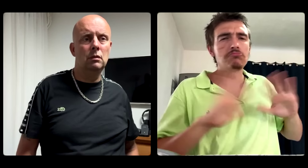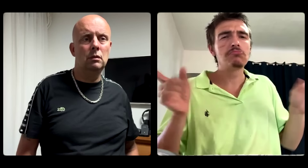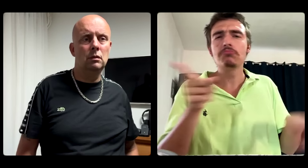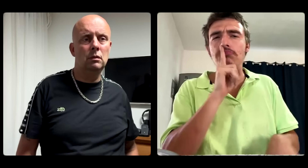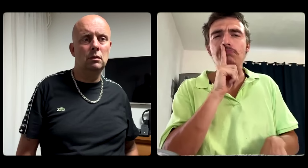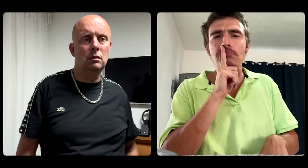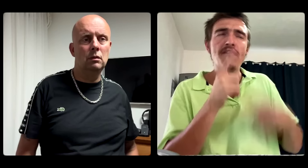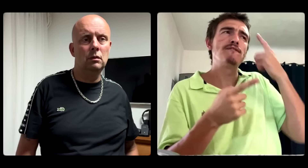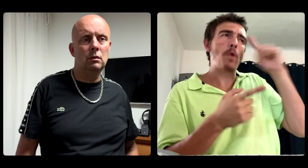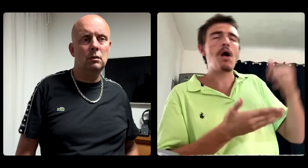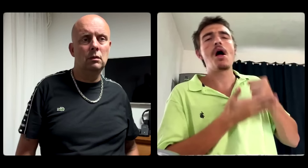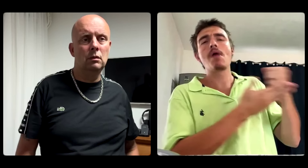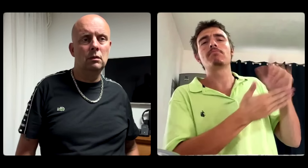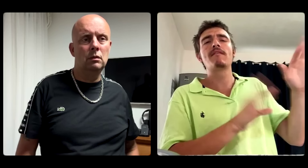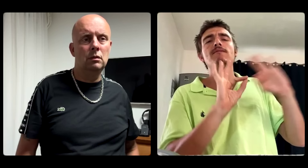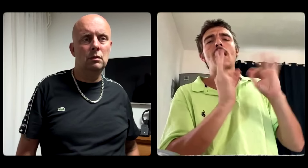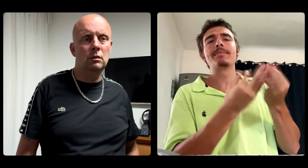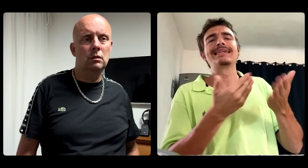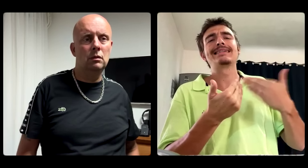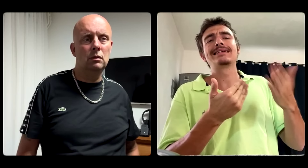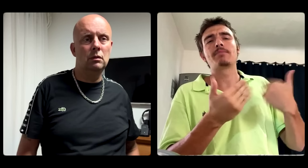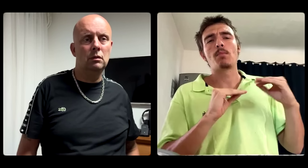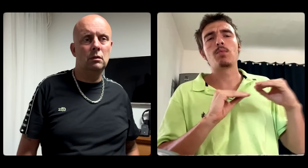dat is de grootste blender die bestaat.